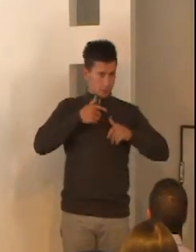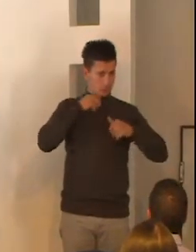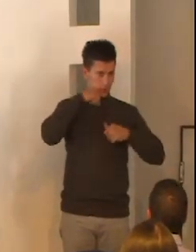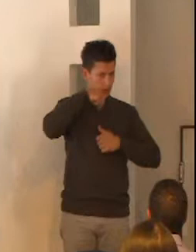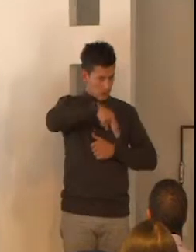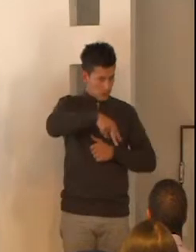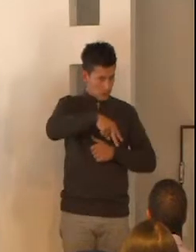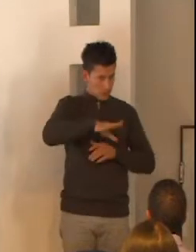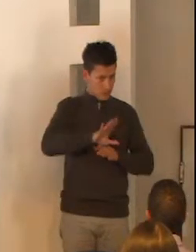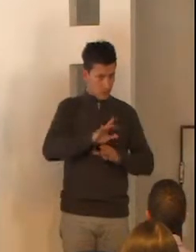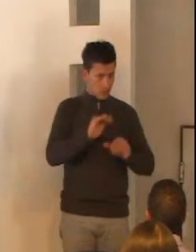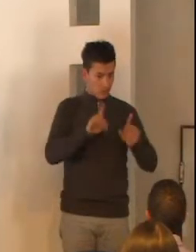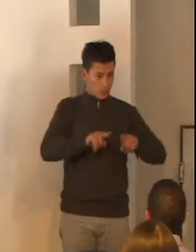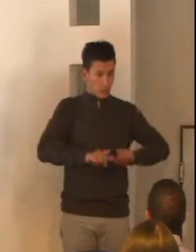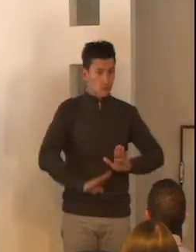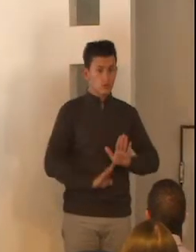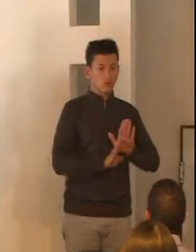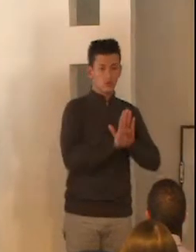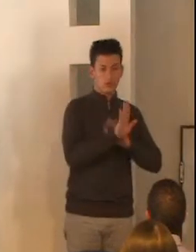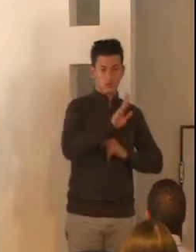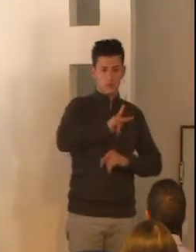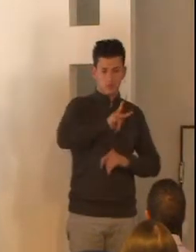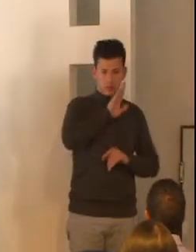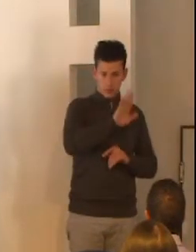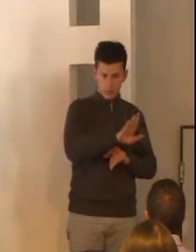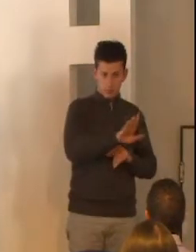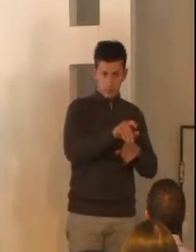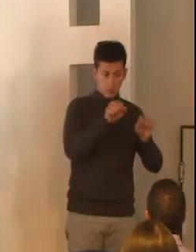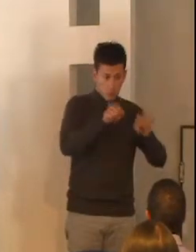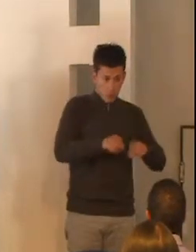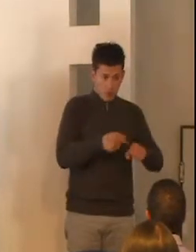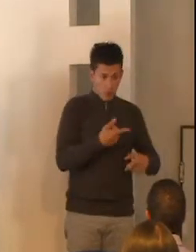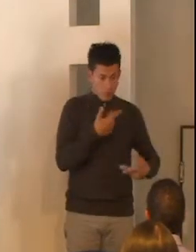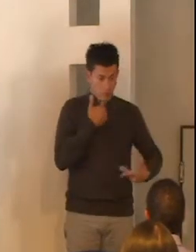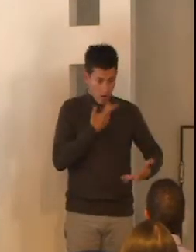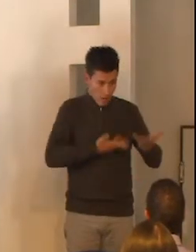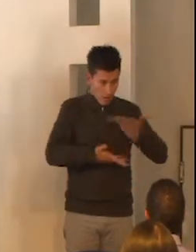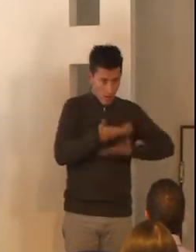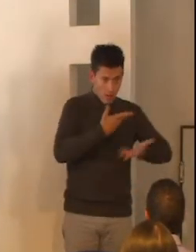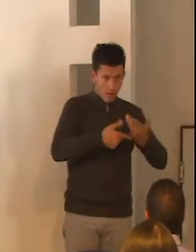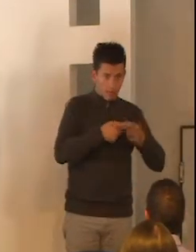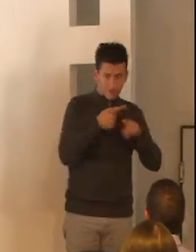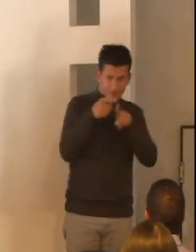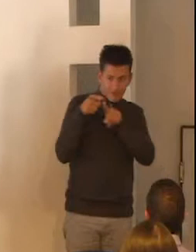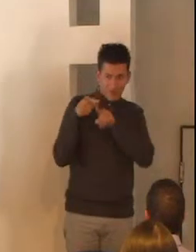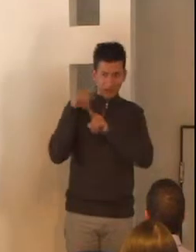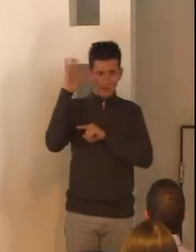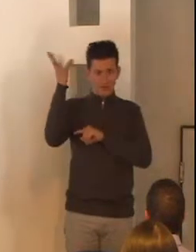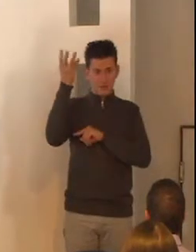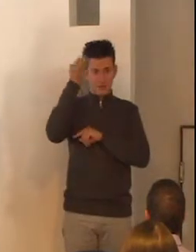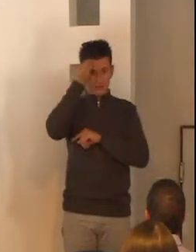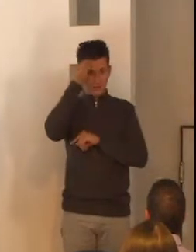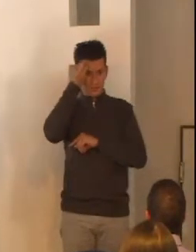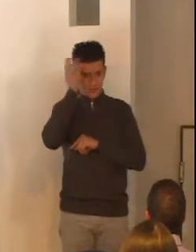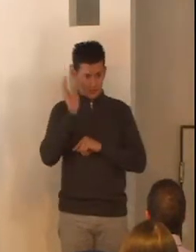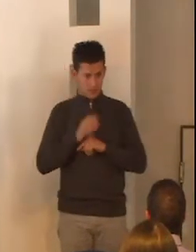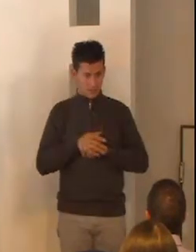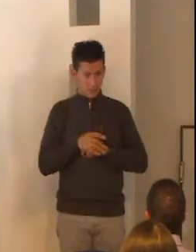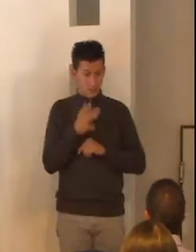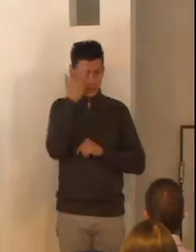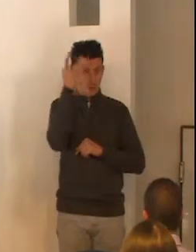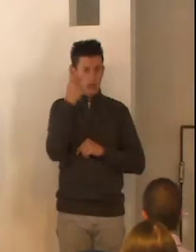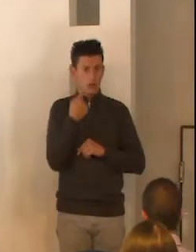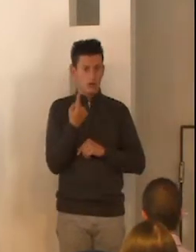en sus desarrollos, y poder entablar diálogos con otras disciplinas, porque esto no